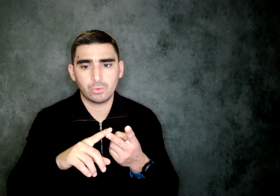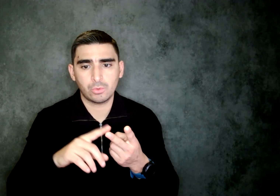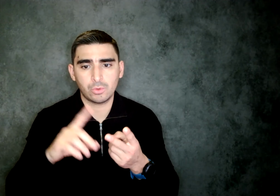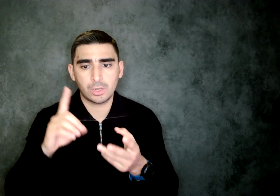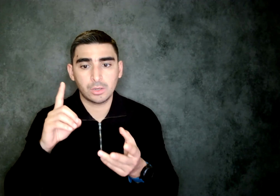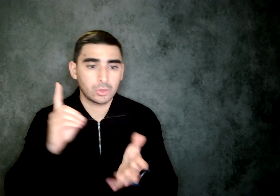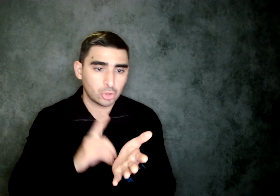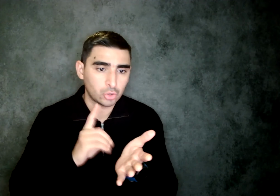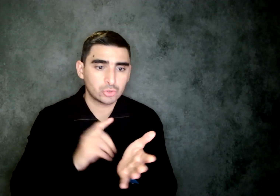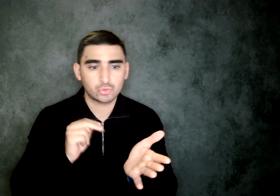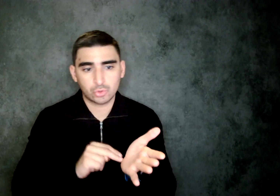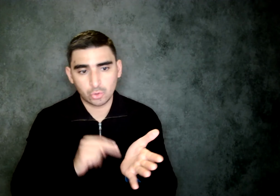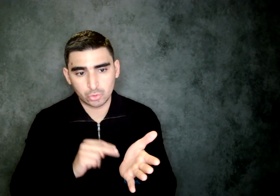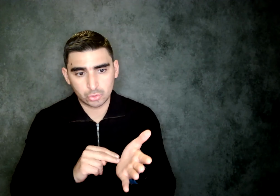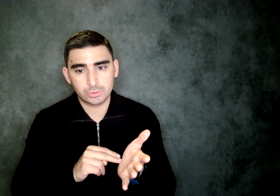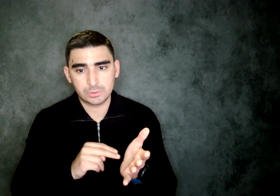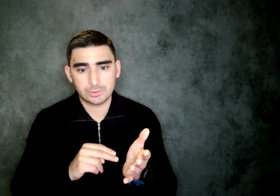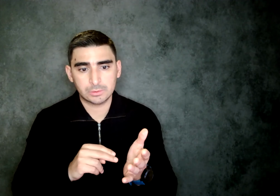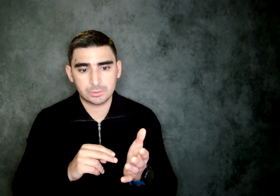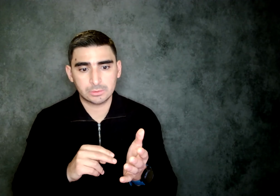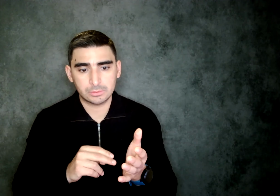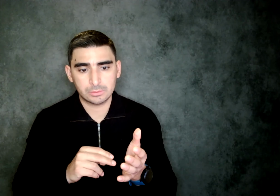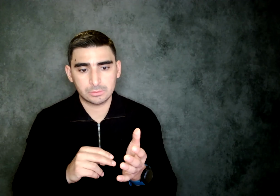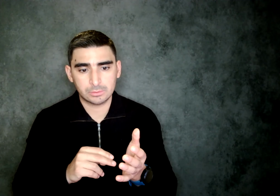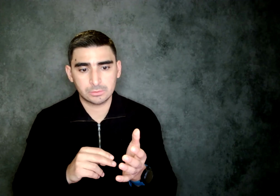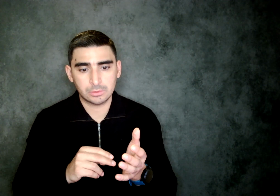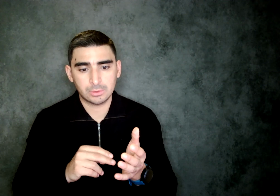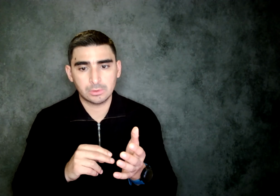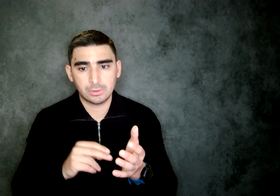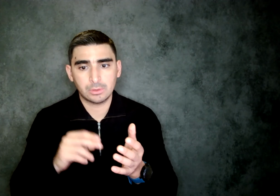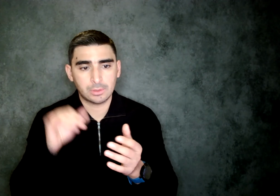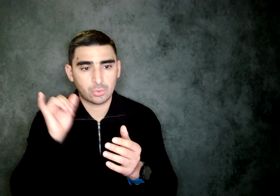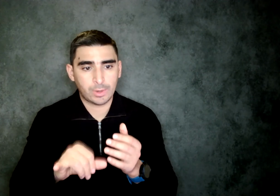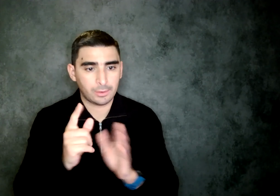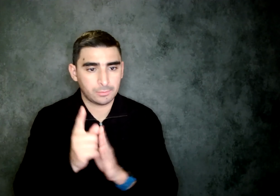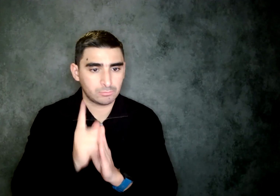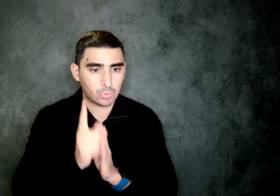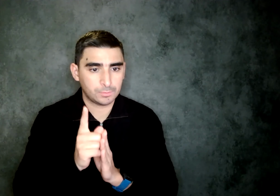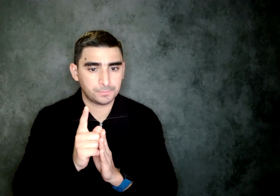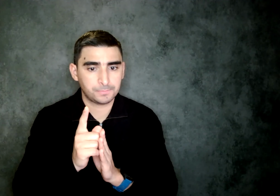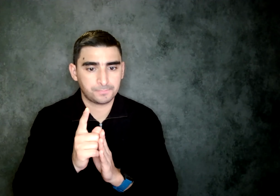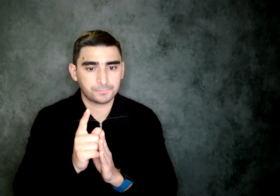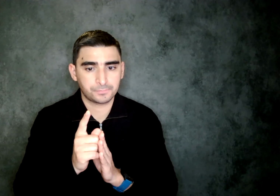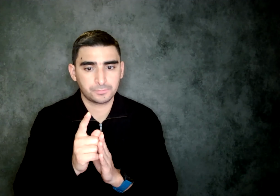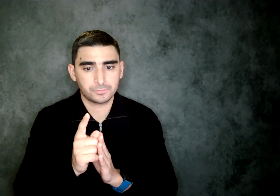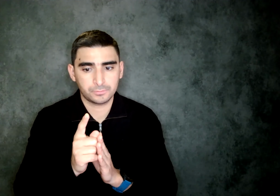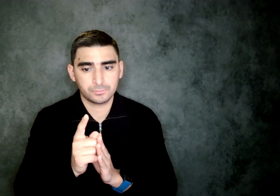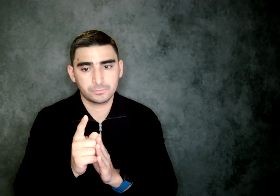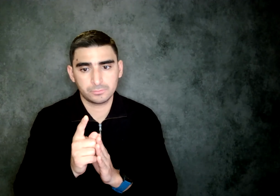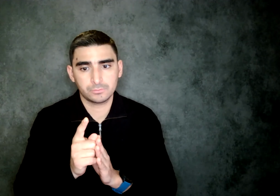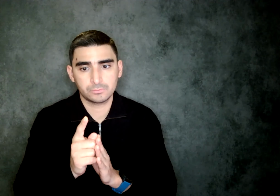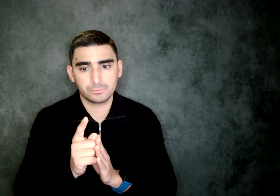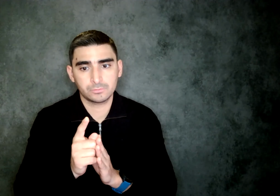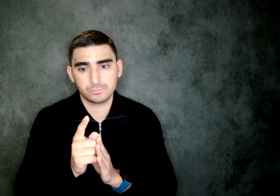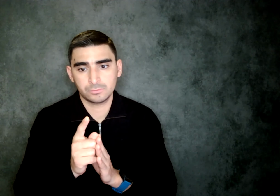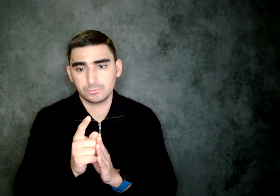nurse practitioners that were right there on the spot. So it would be in addition